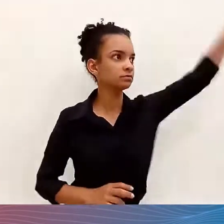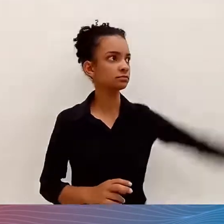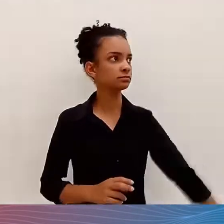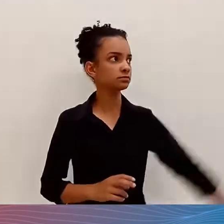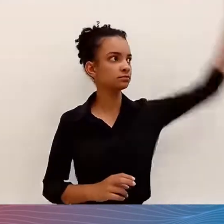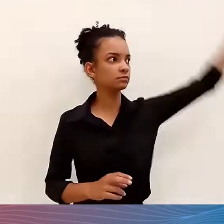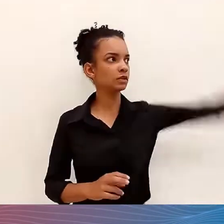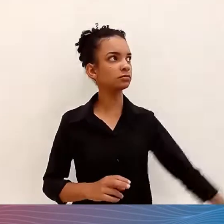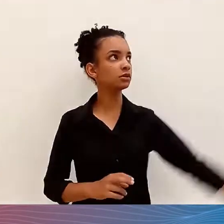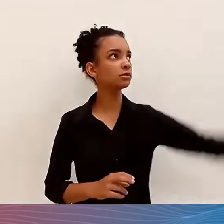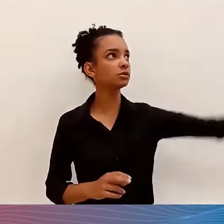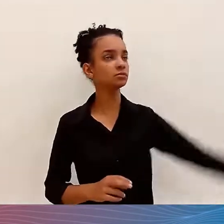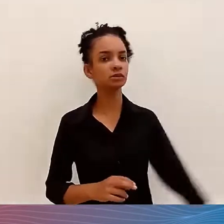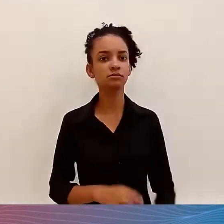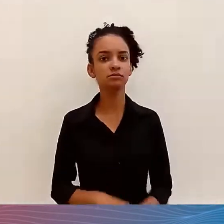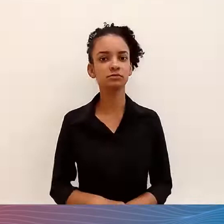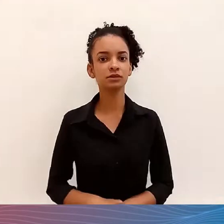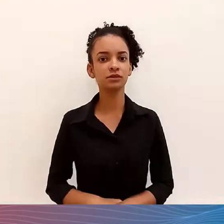Paulo,